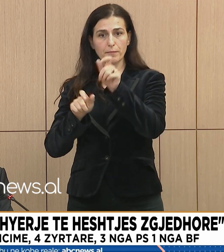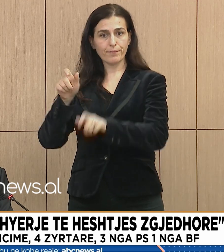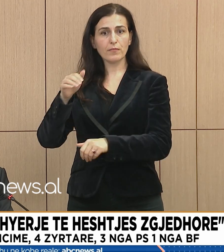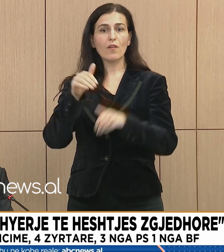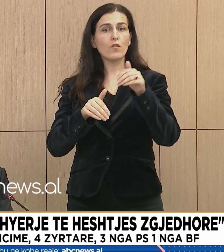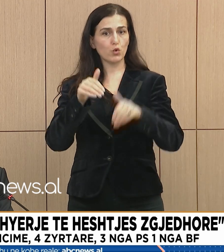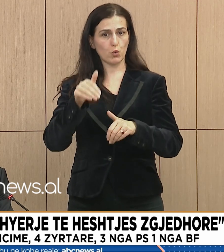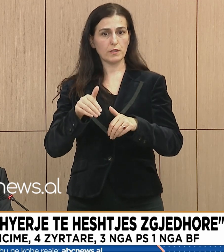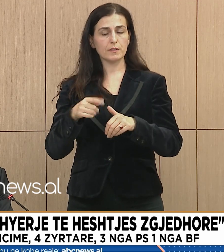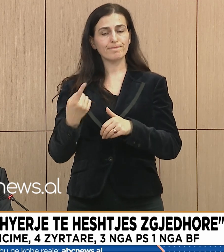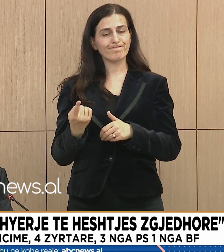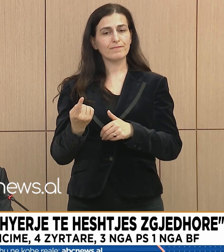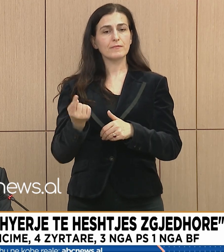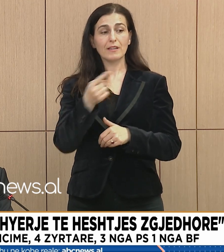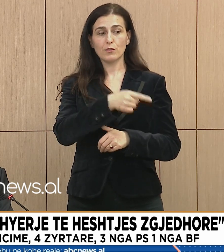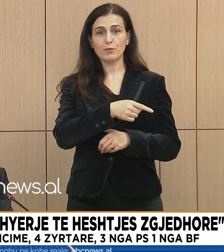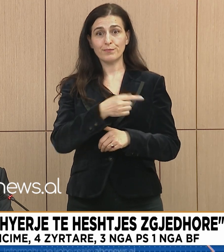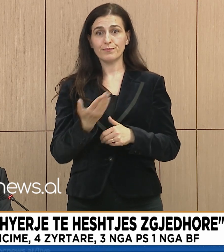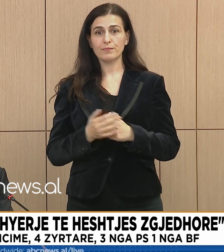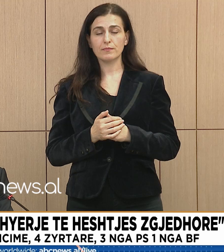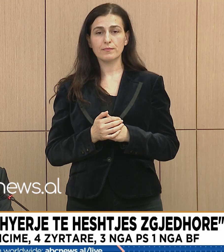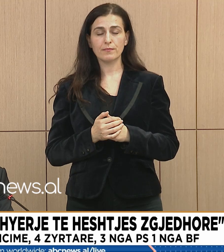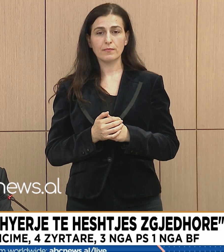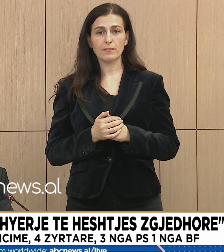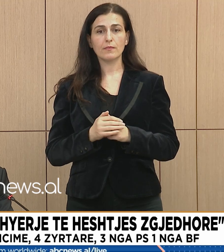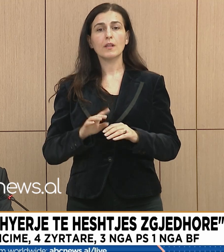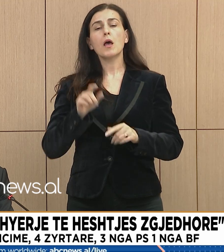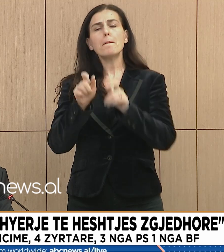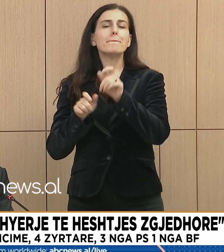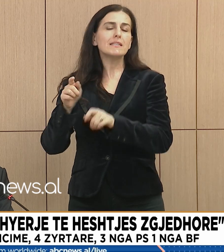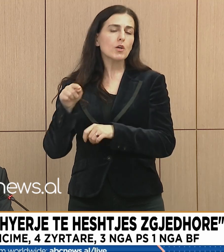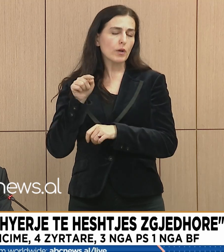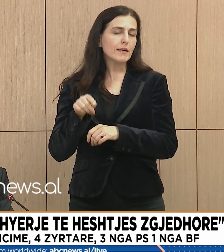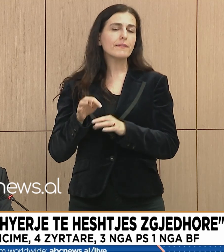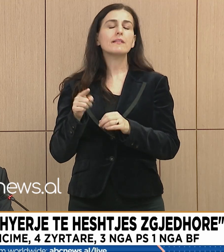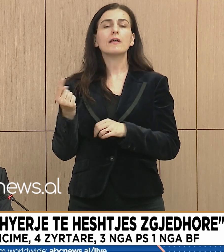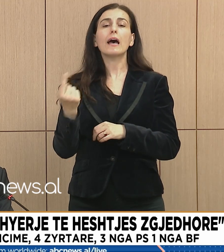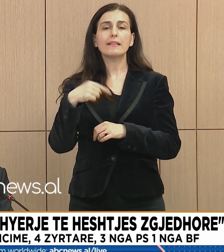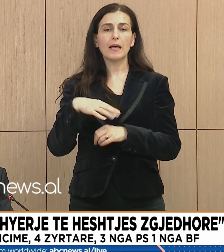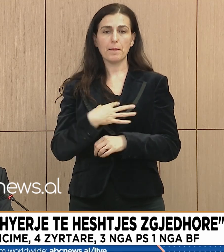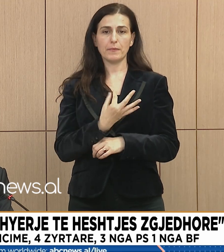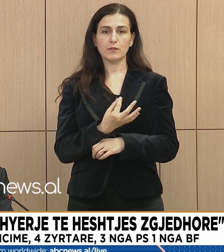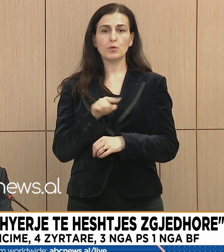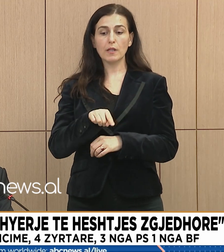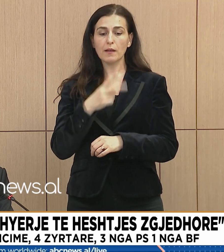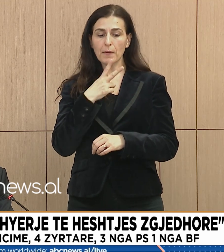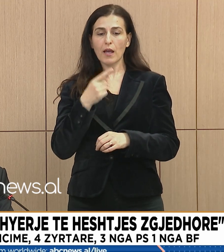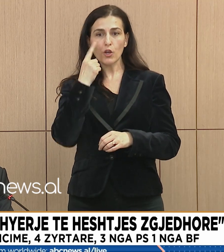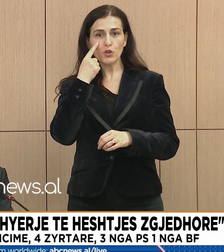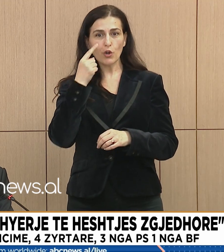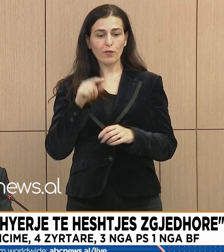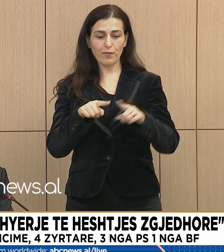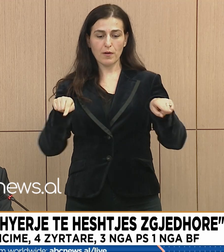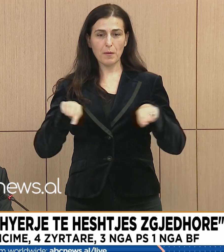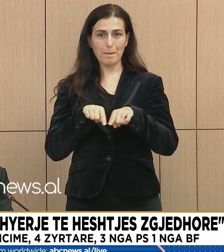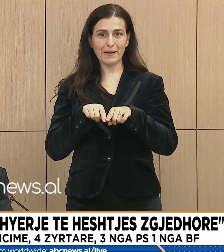votues të cilët janë ose persona të cilët janë identifikuar në përmjet pajisjes elektronike